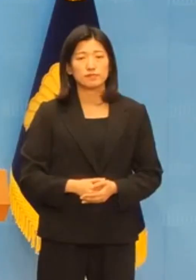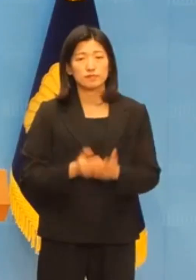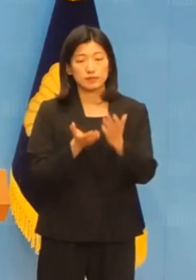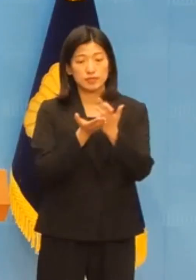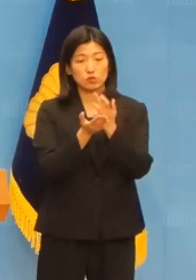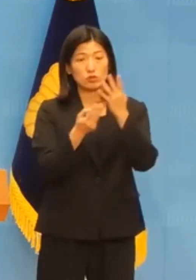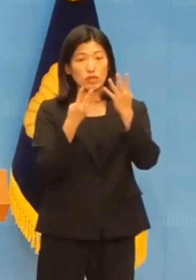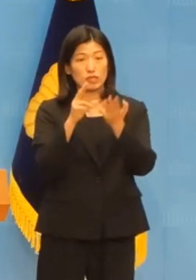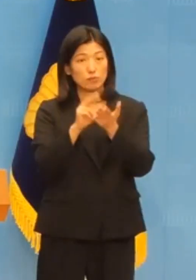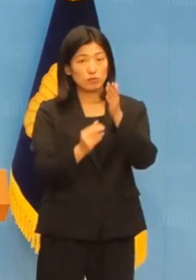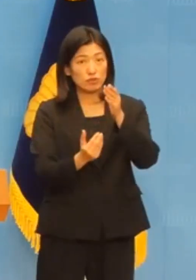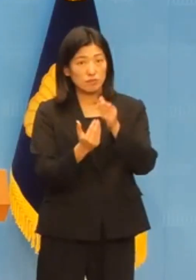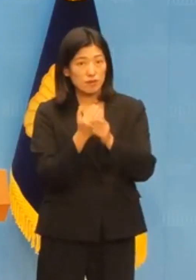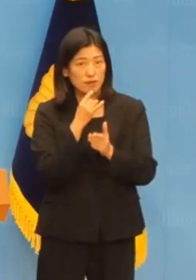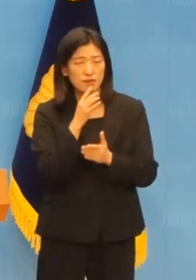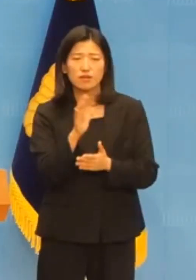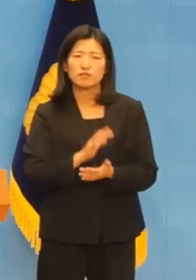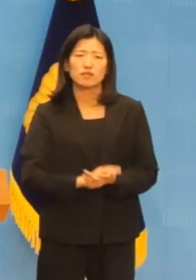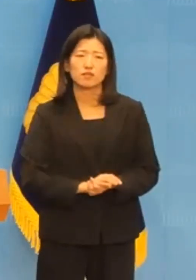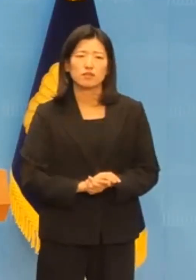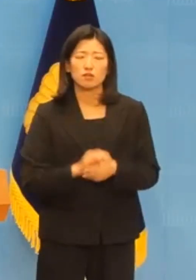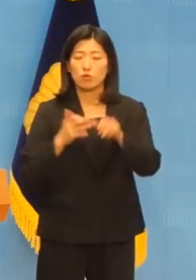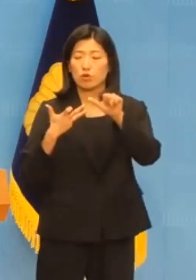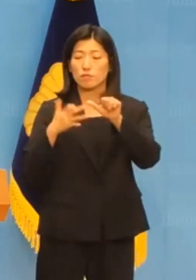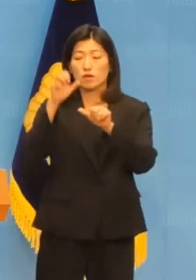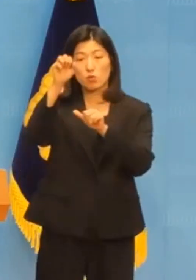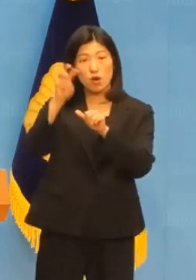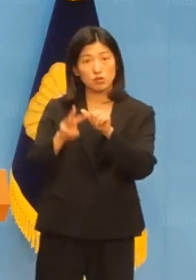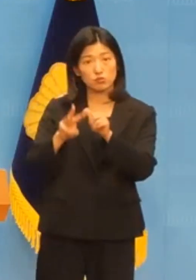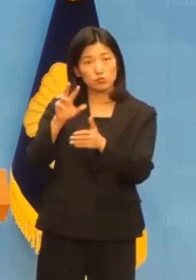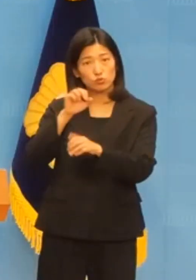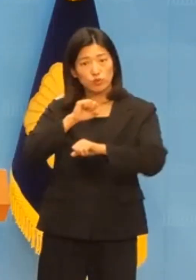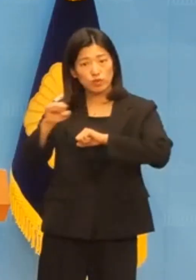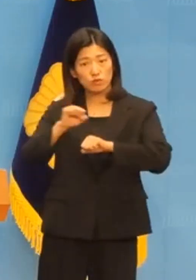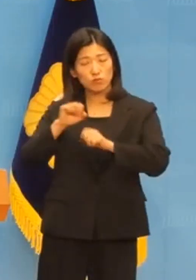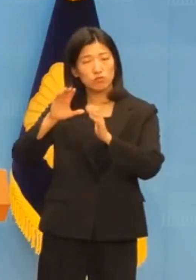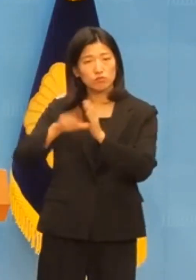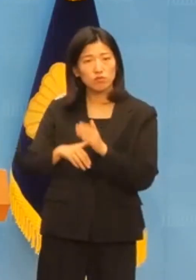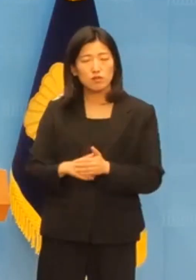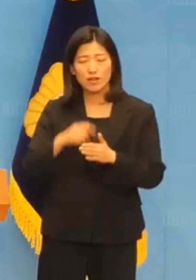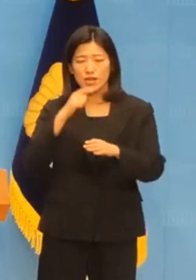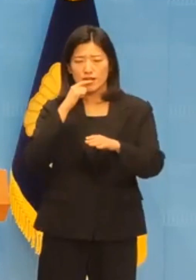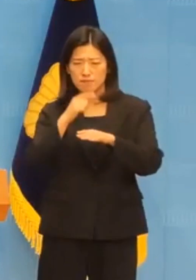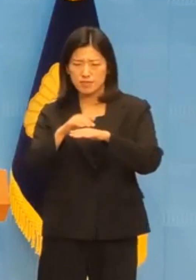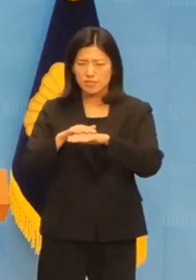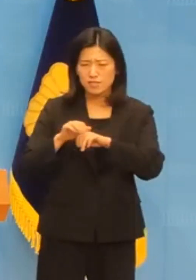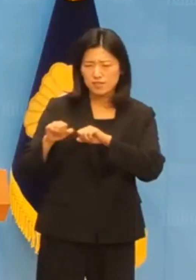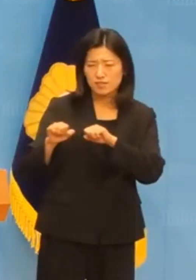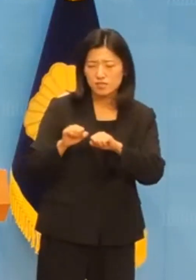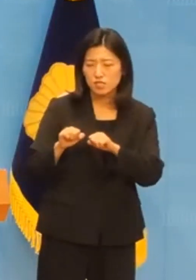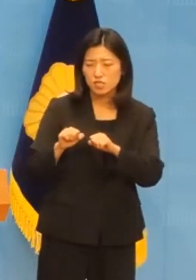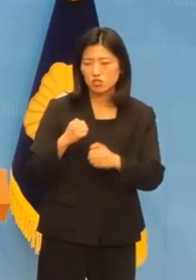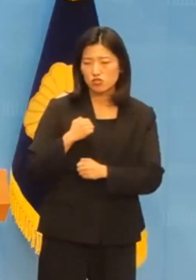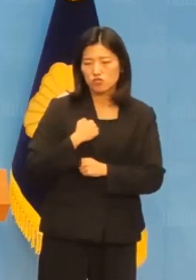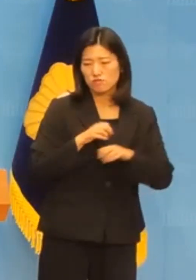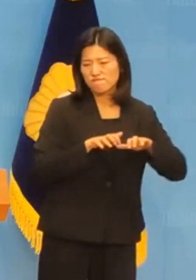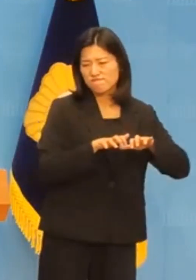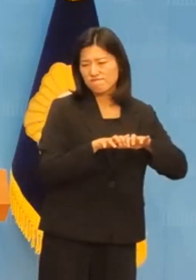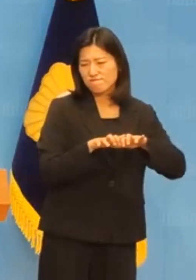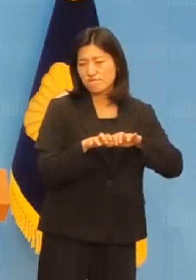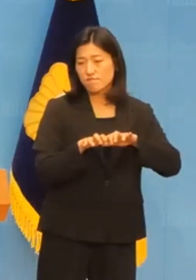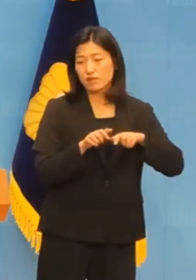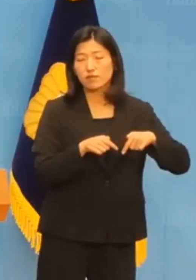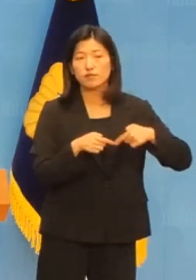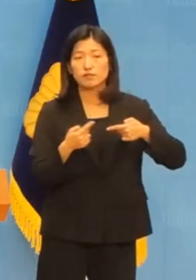아닙니다. 5.18 광주민주화운동 당시에도 민주적 시민저항을 무력으로 진압하는 과정에